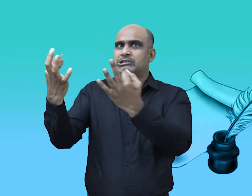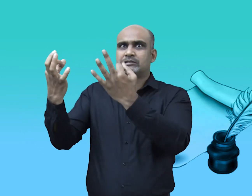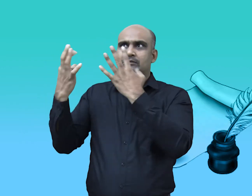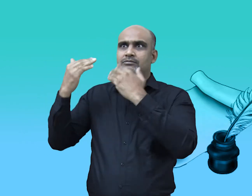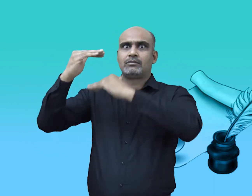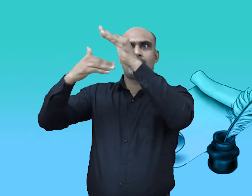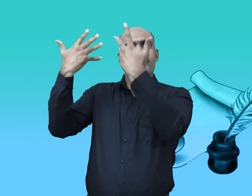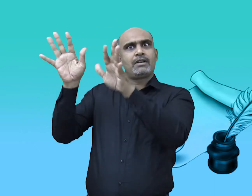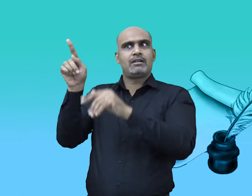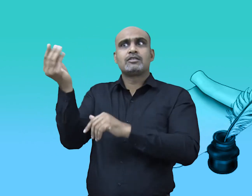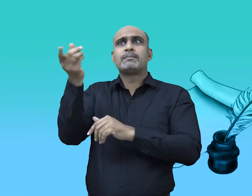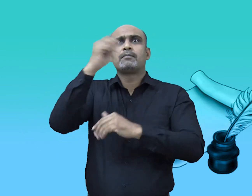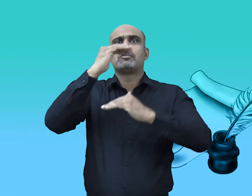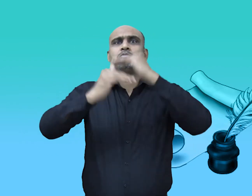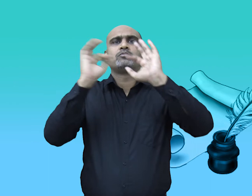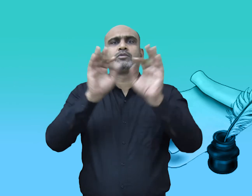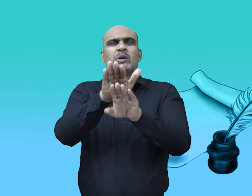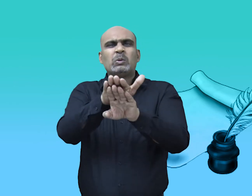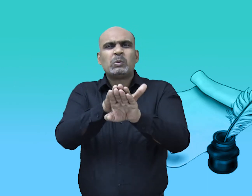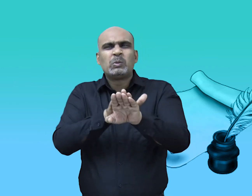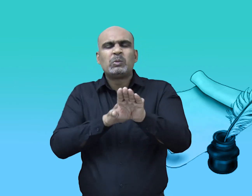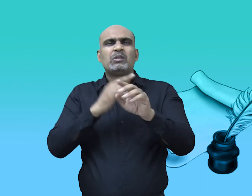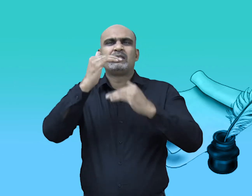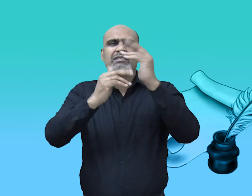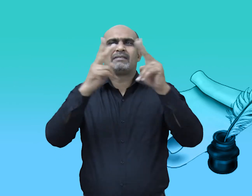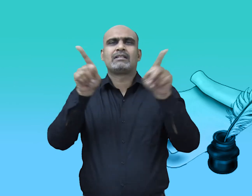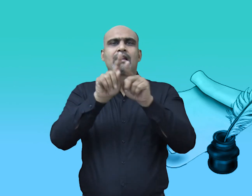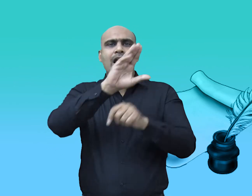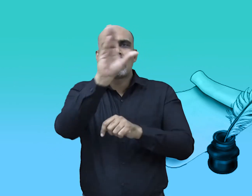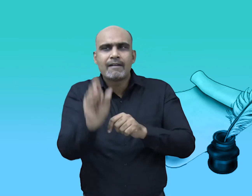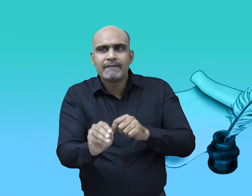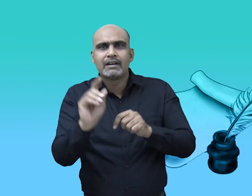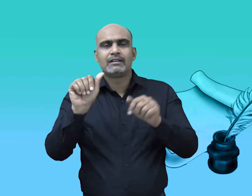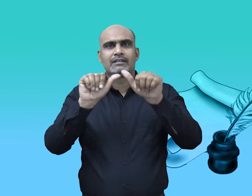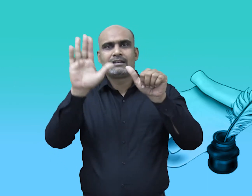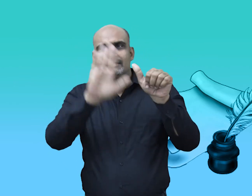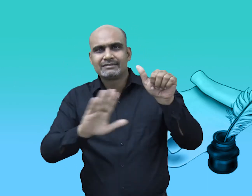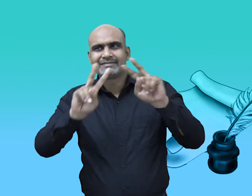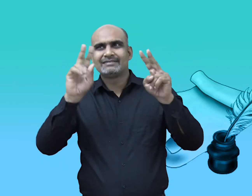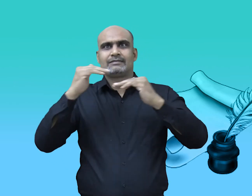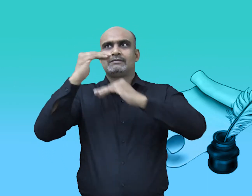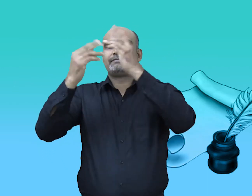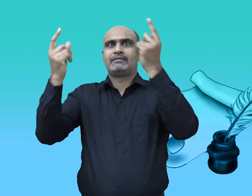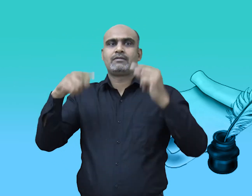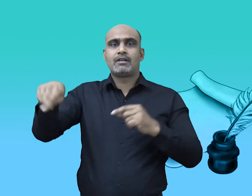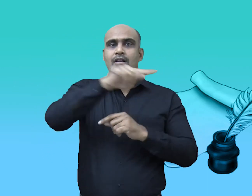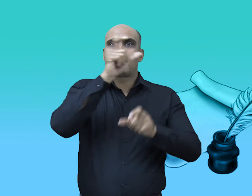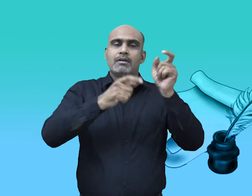और उनका तेजी से विकास हो रहा है। और दुनिया में ऐसे कई अल्प विकसित और विकासशील देश हैं